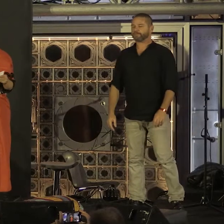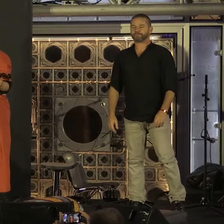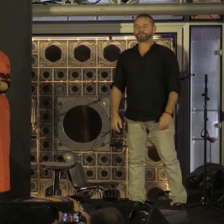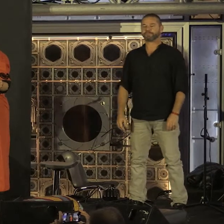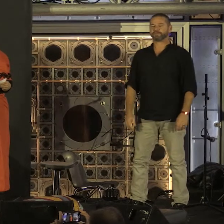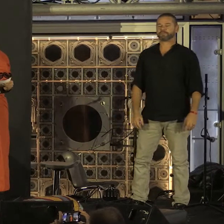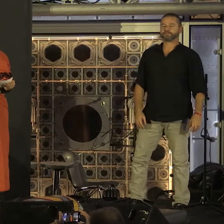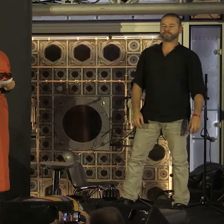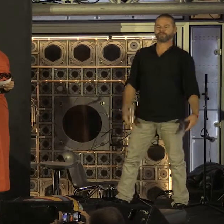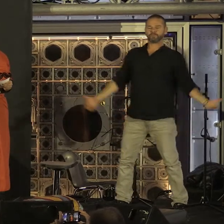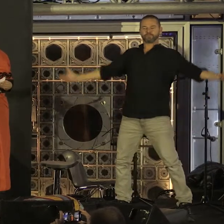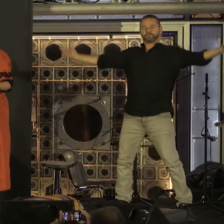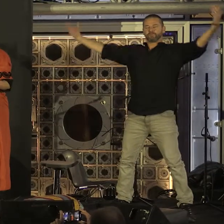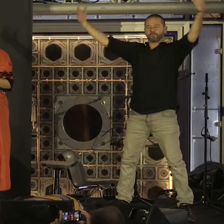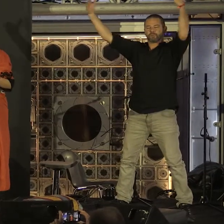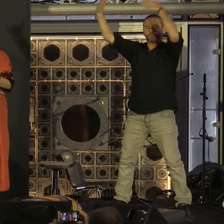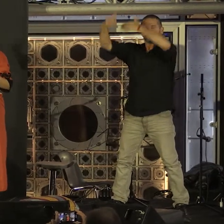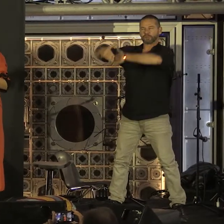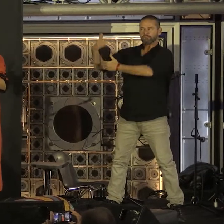Neige dans une nuit étrangère.